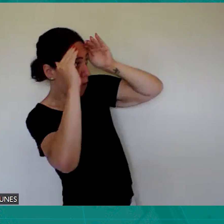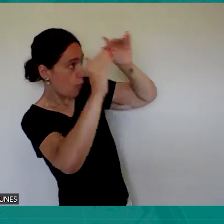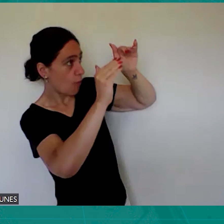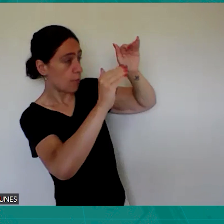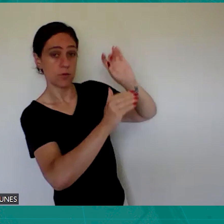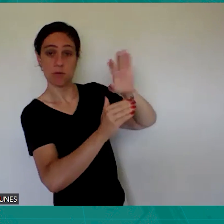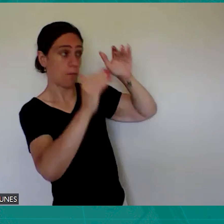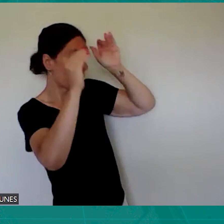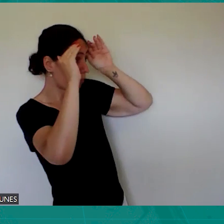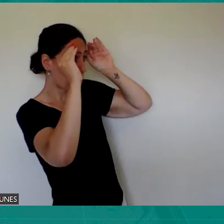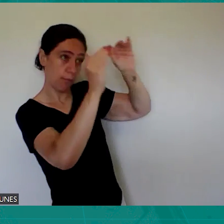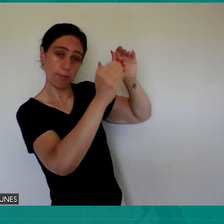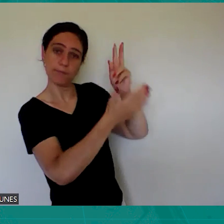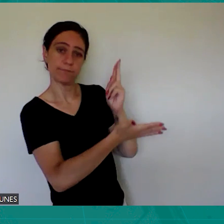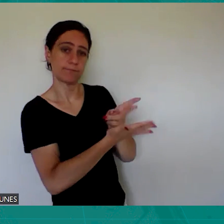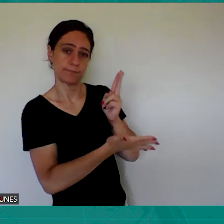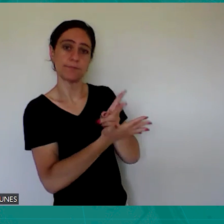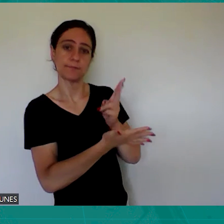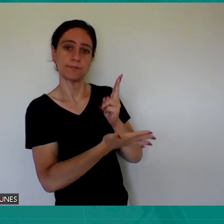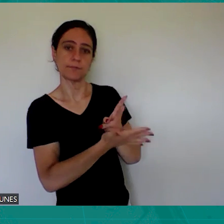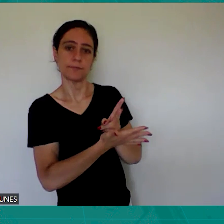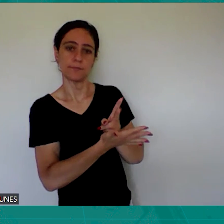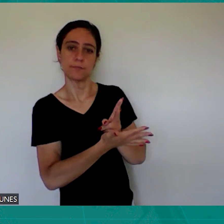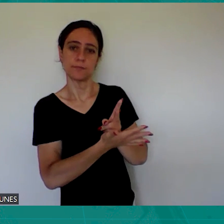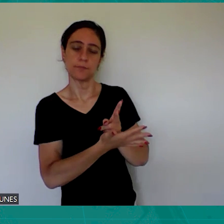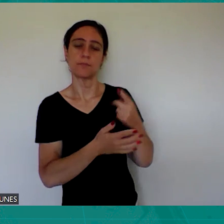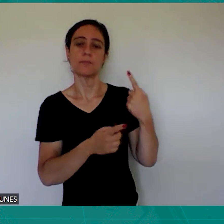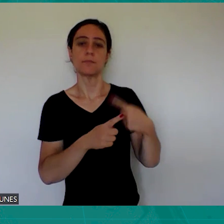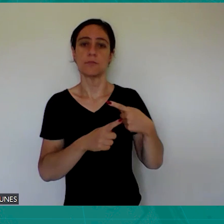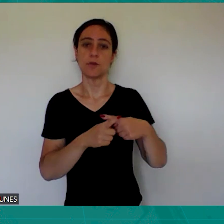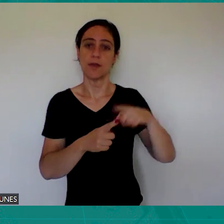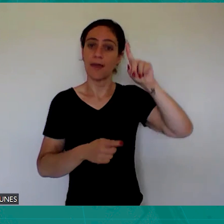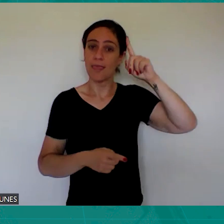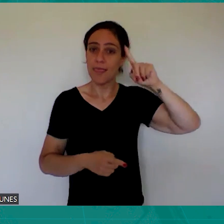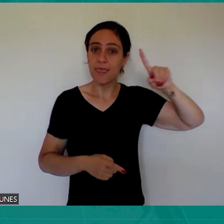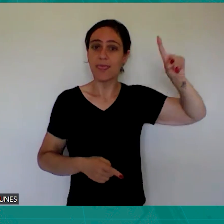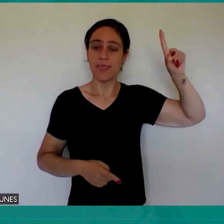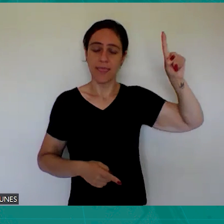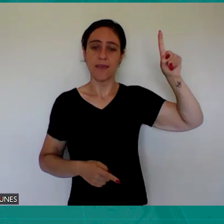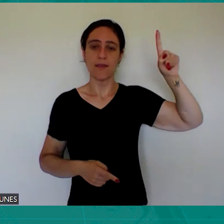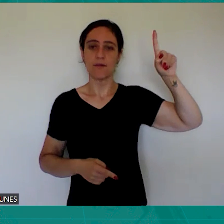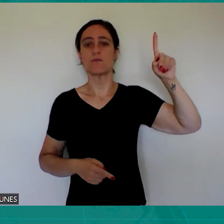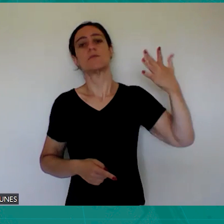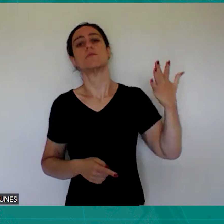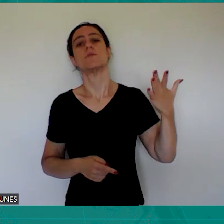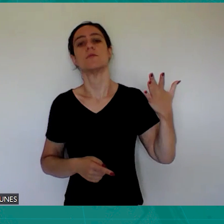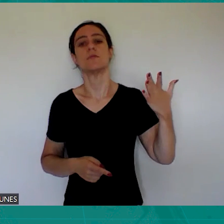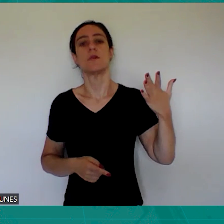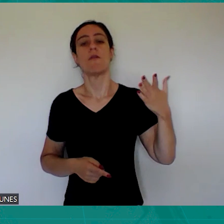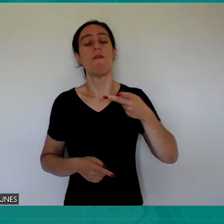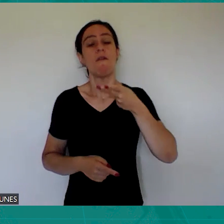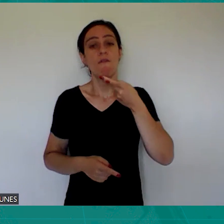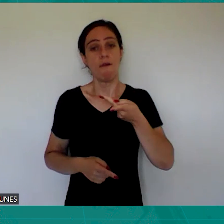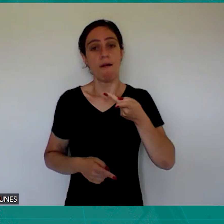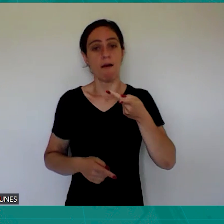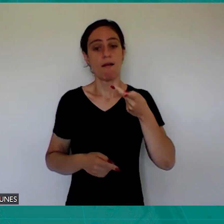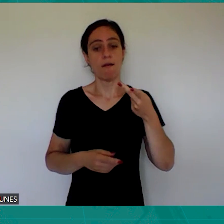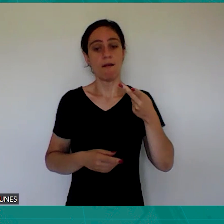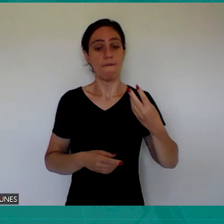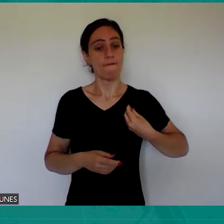instrumento, um canal, para que o Pai pudesse falar e dar vida ao homem. É